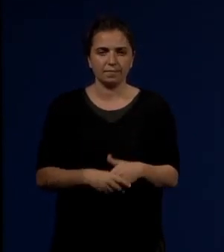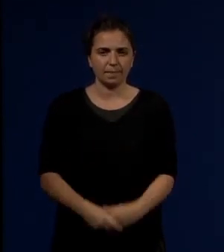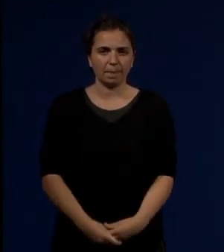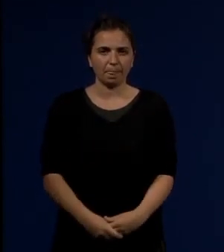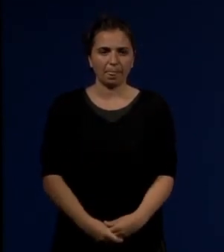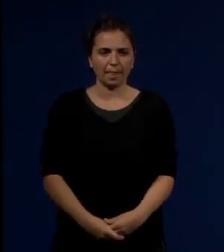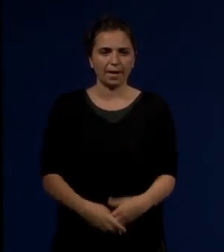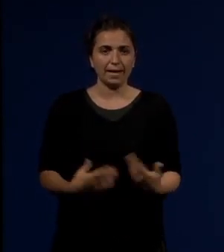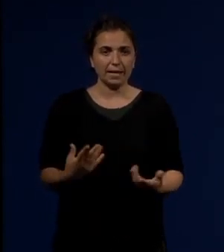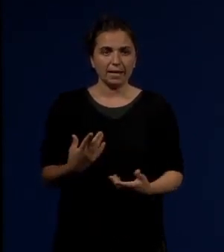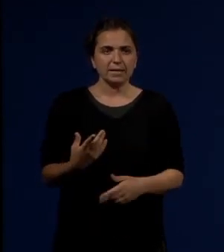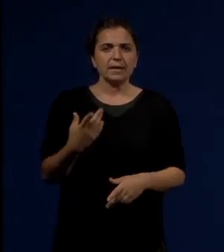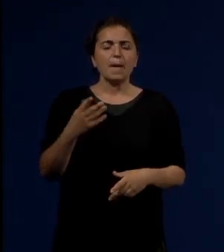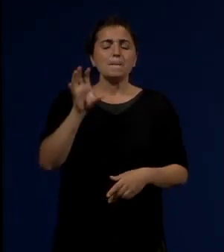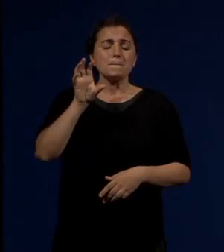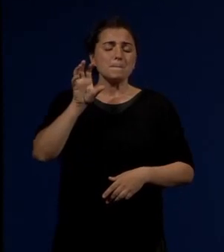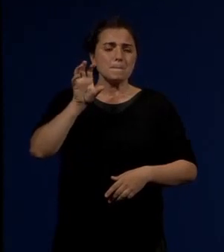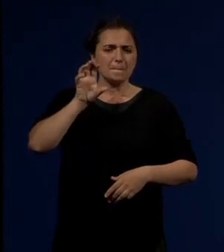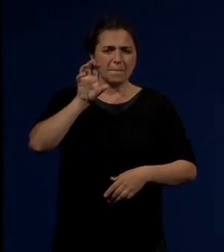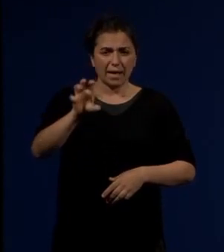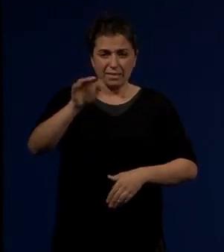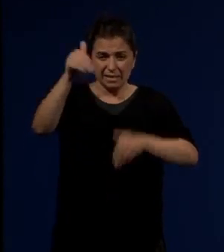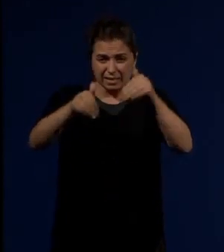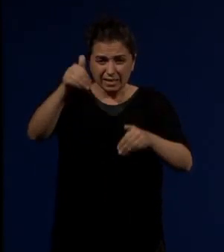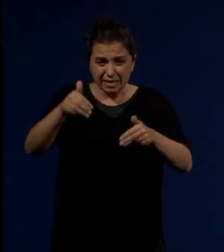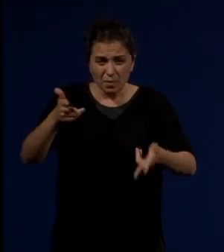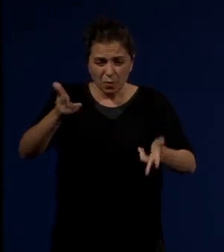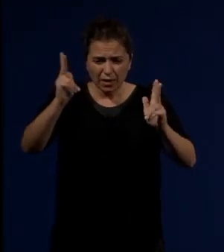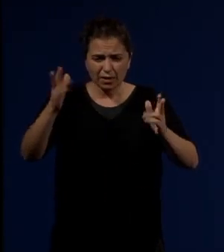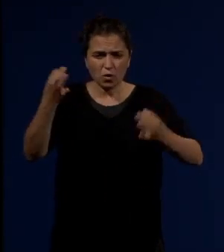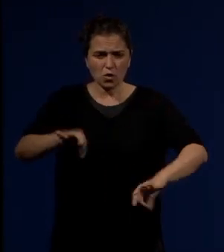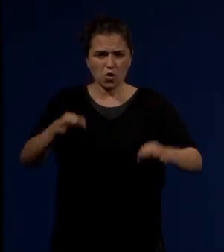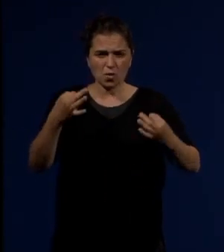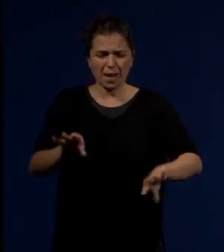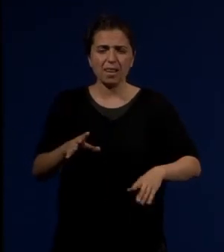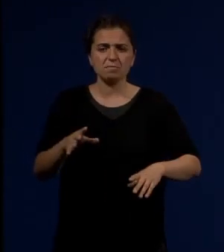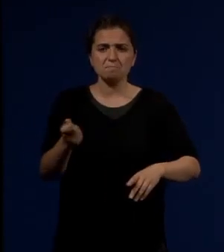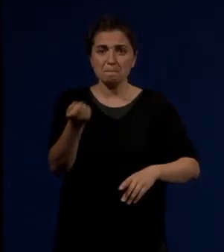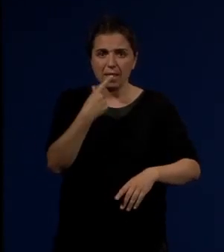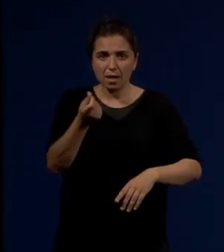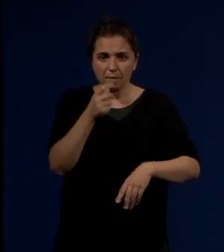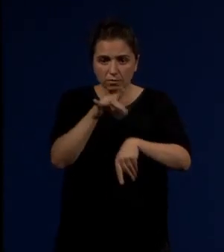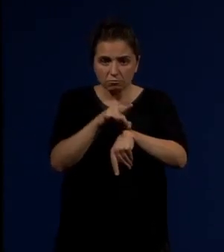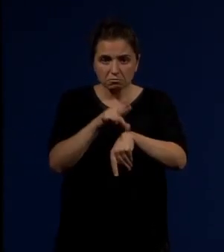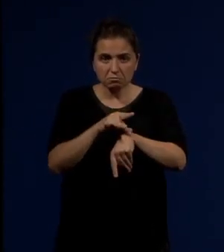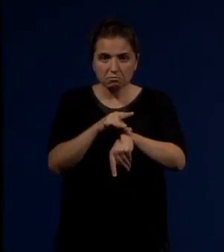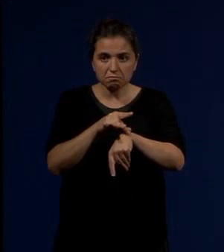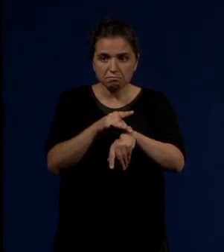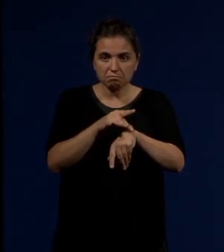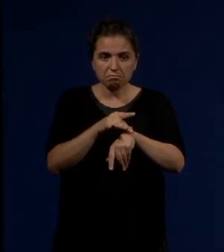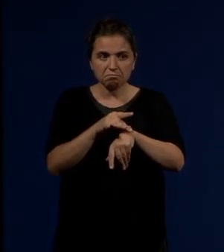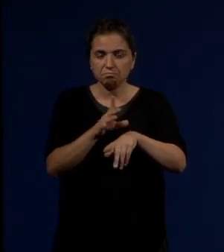Que dirixente de que país democrático normal lle nega medicamentos aos seus cidadáns?